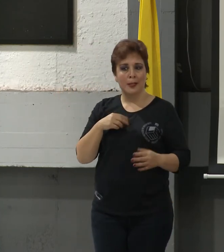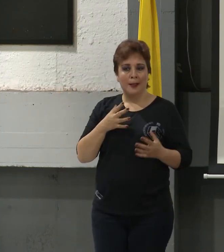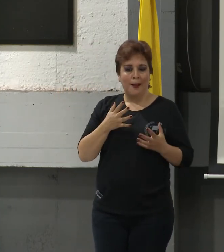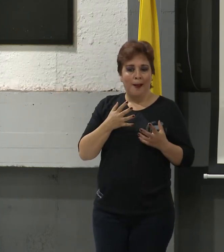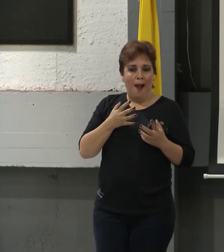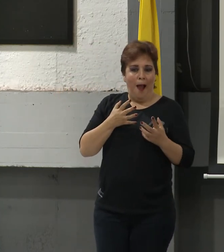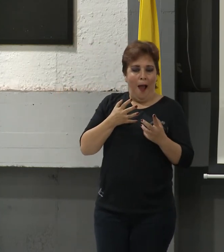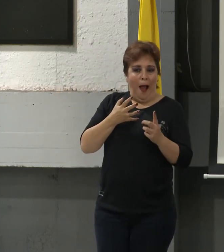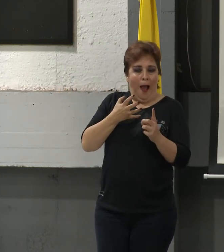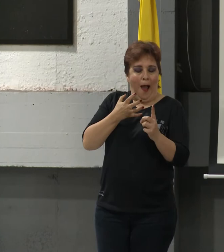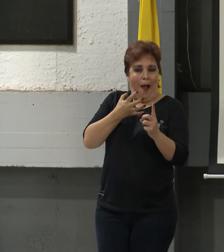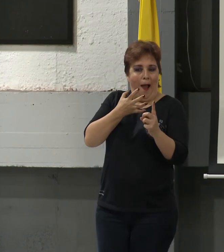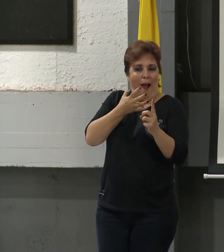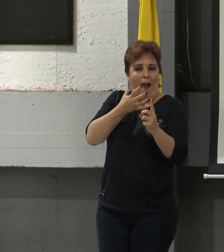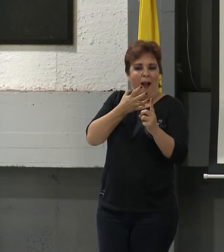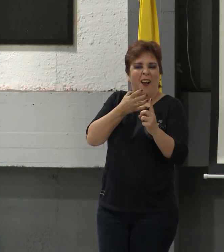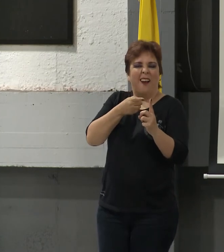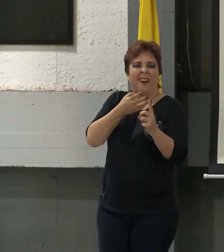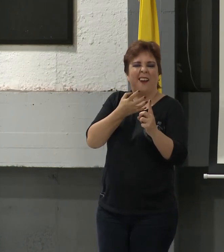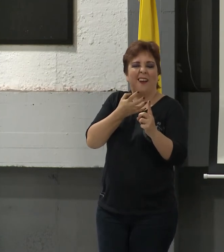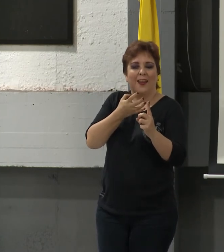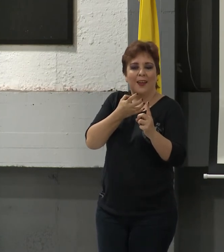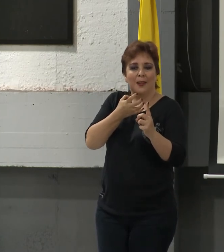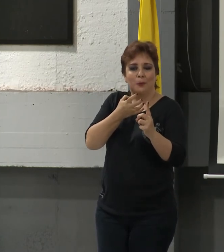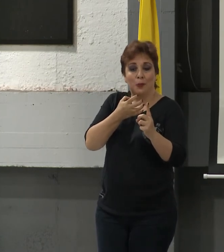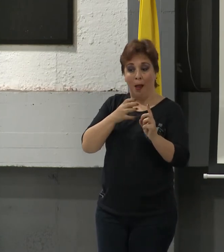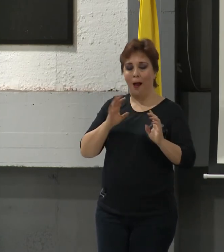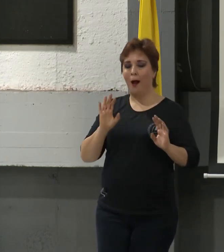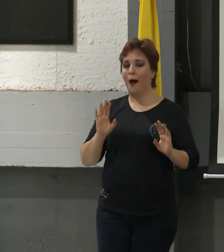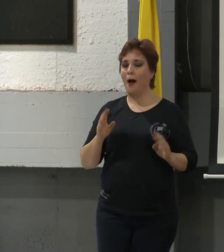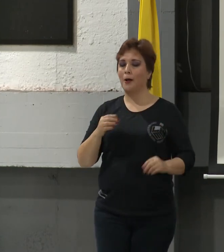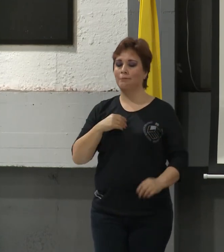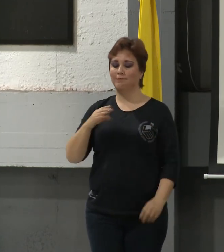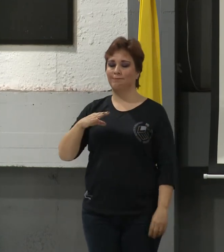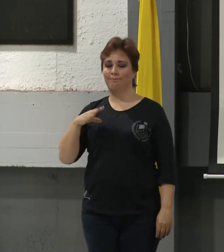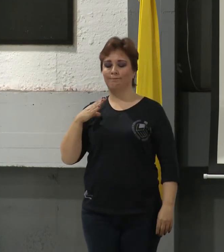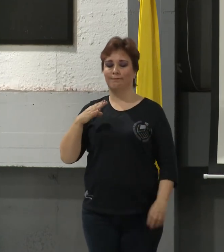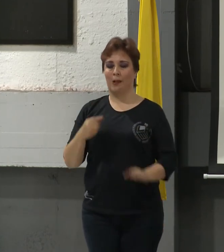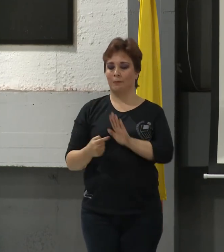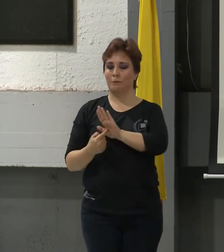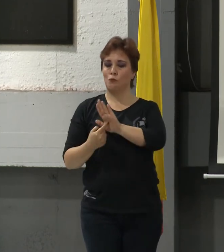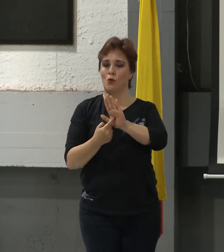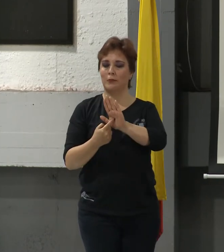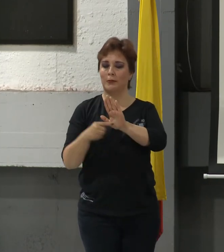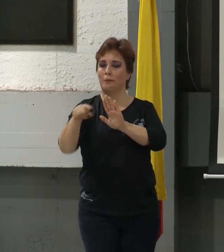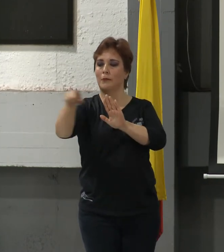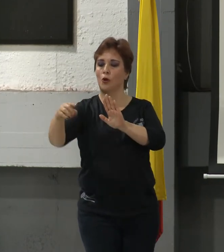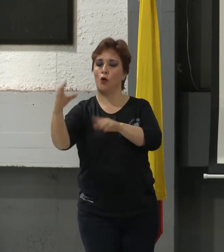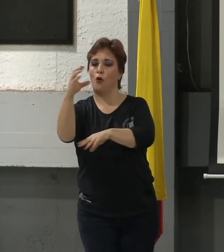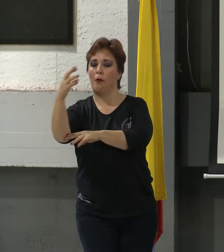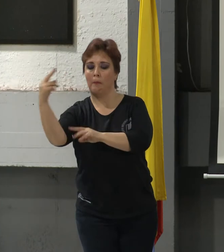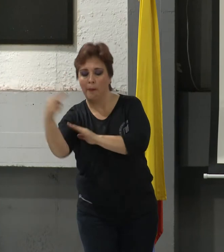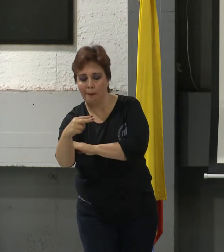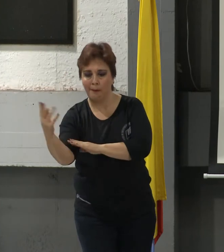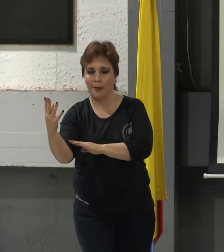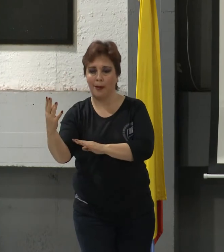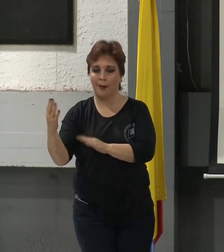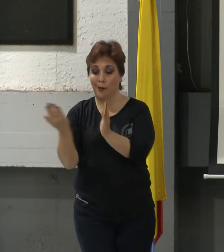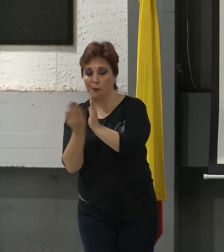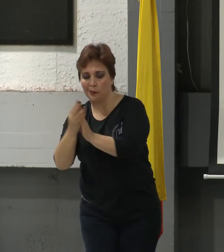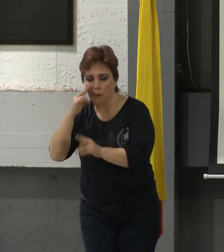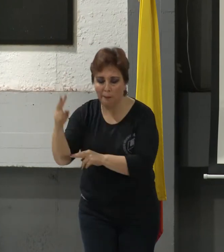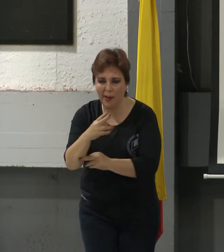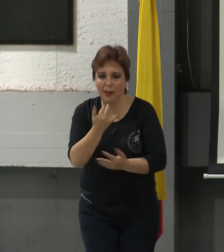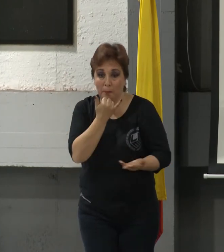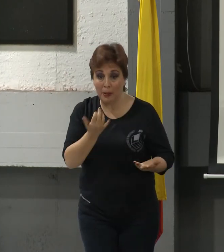seamos ejemplo y referente no sólo para la universidad sino para todo el país para toda la educación es una ocasión